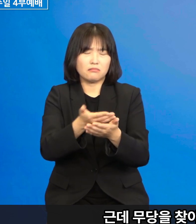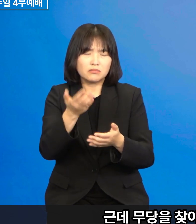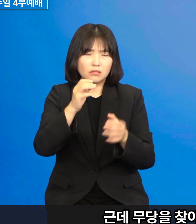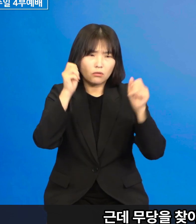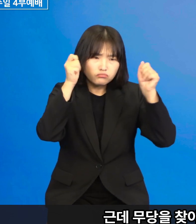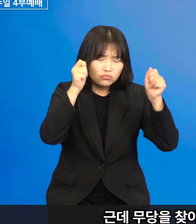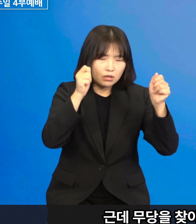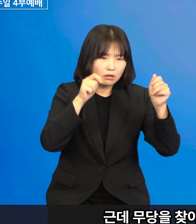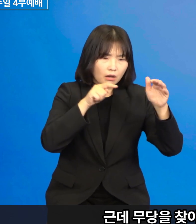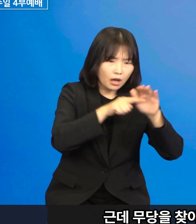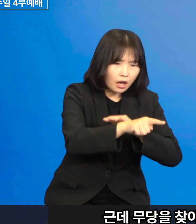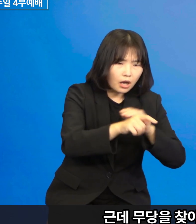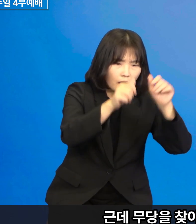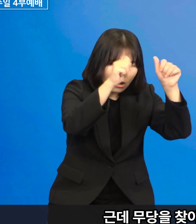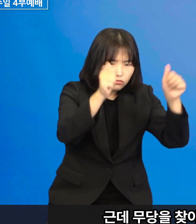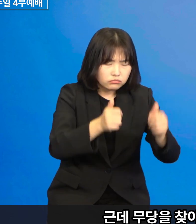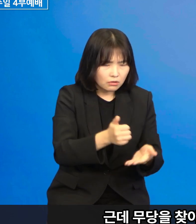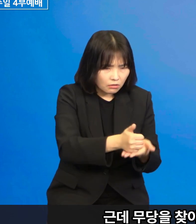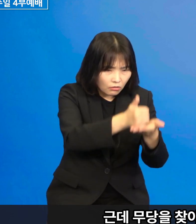찾아가요? 우상을 섬겨요?